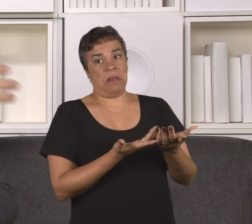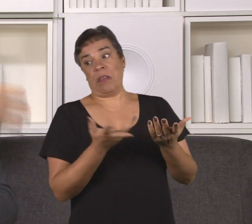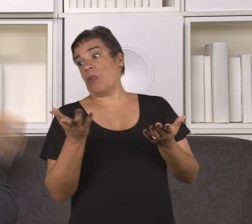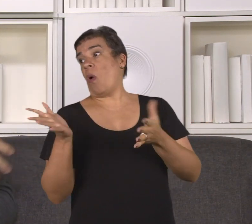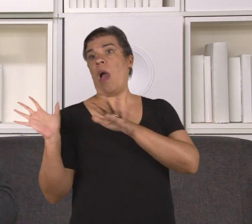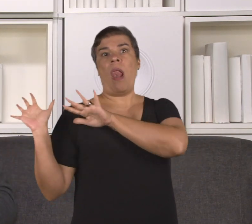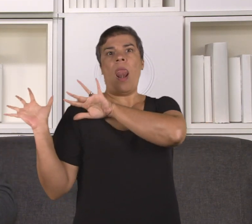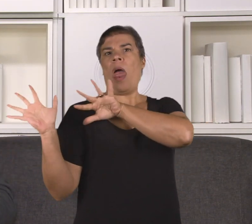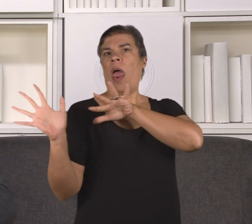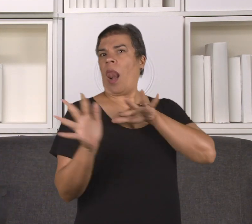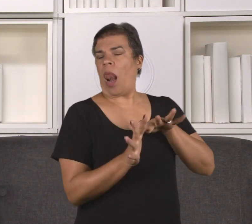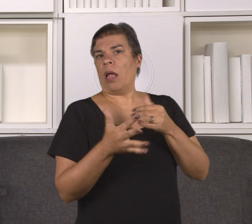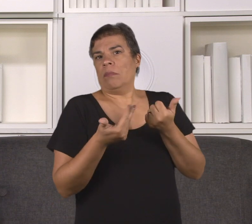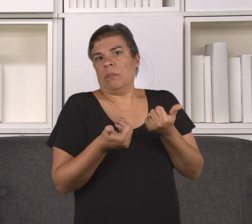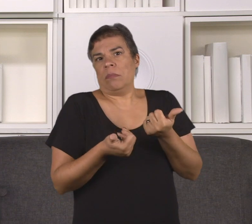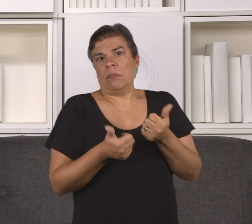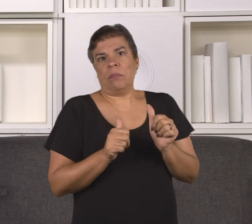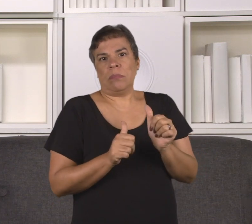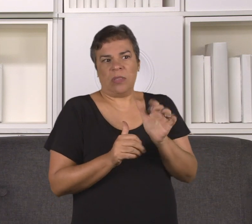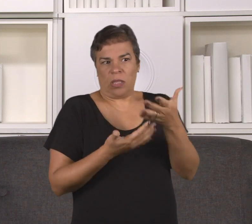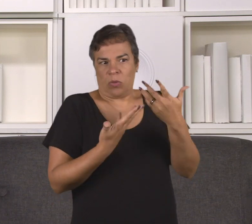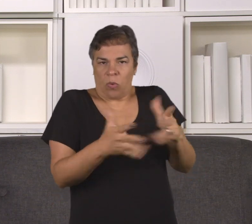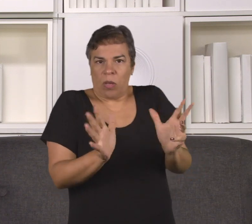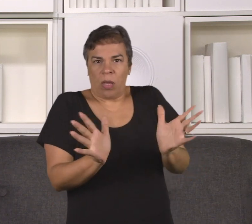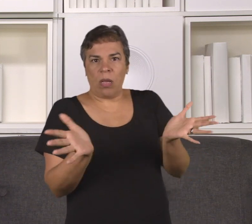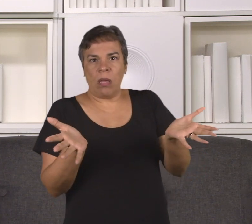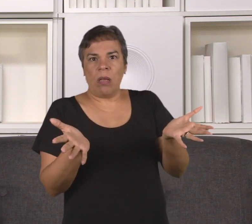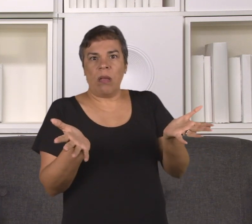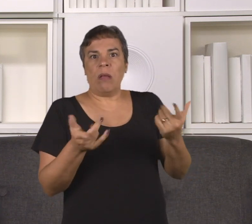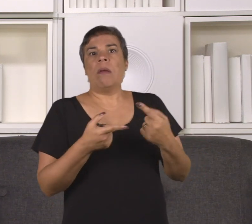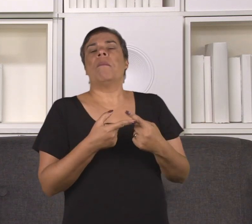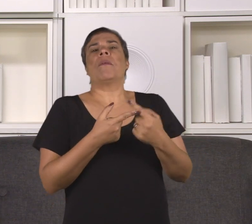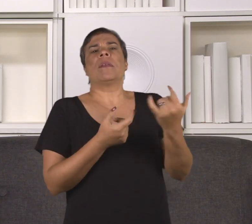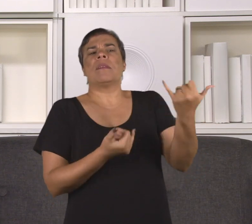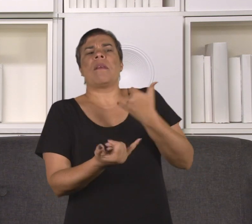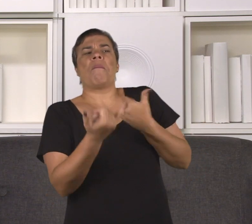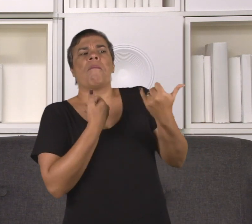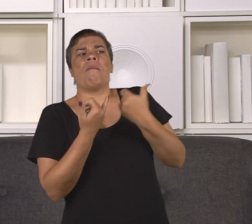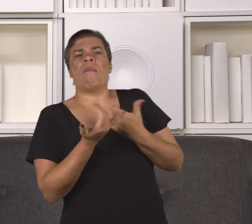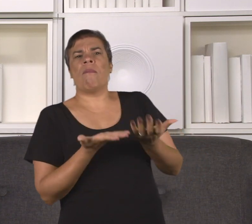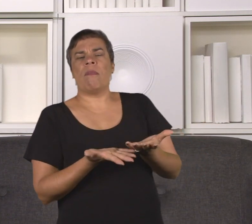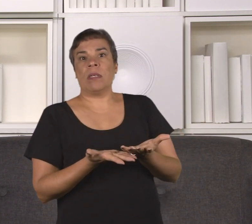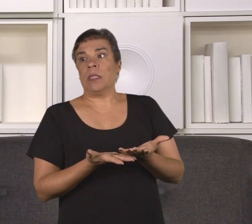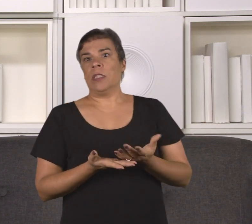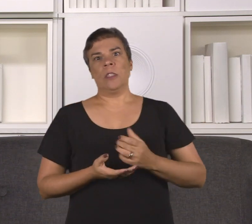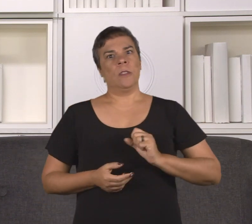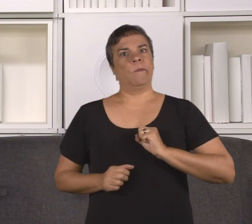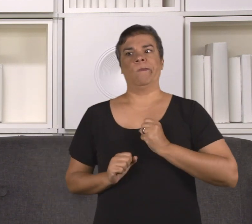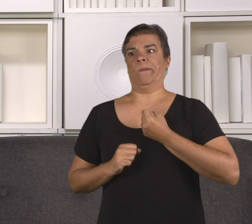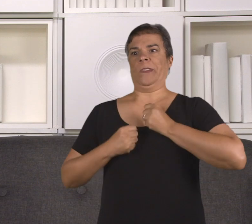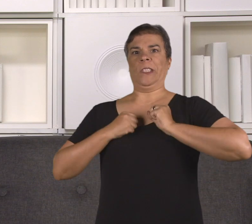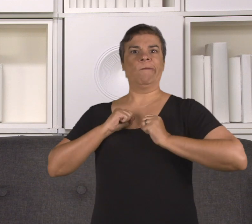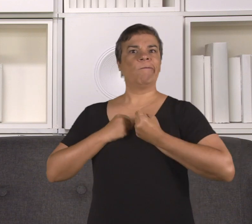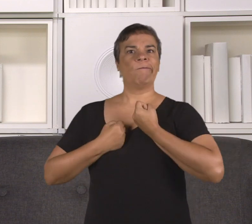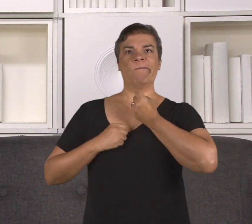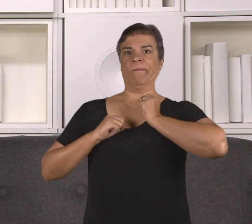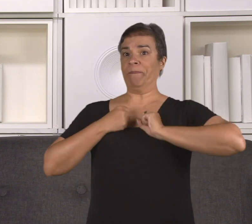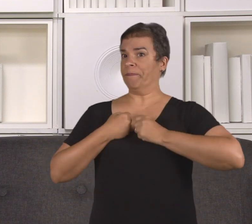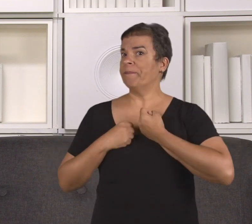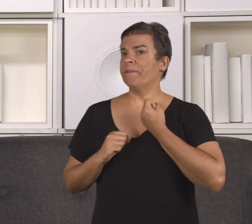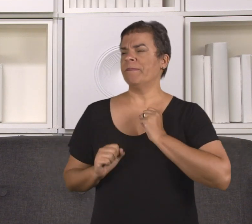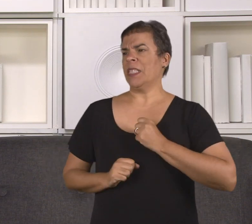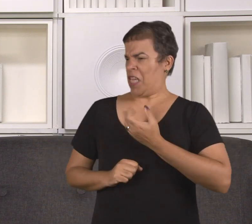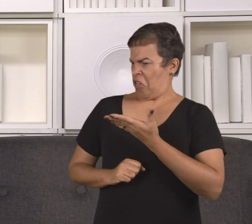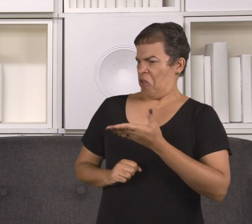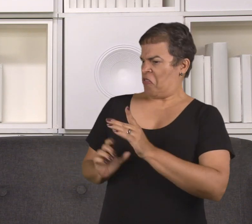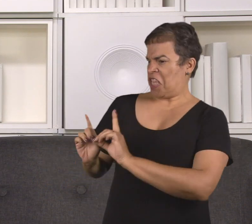que a multidão está seguindo? Vocês estão falando comigo? E os camaradas ficam loucos da vida. Eles dizem assim, olha, discípulo